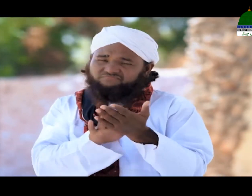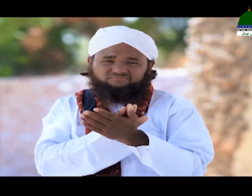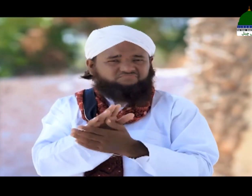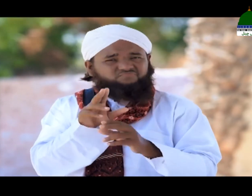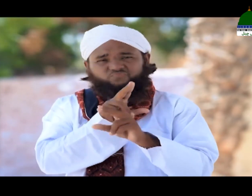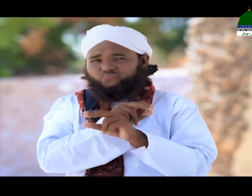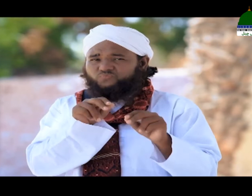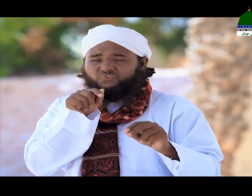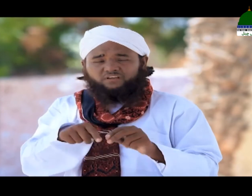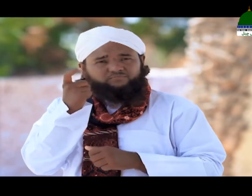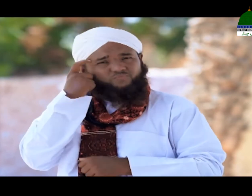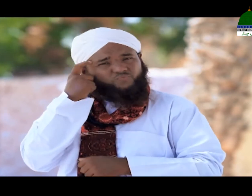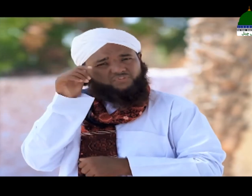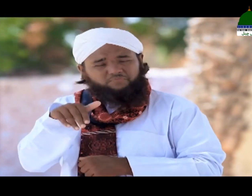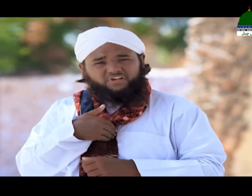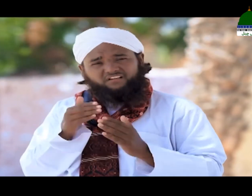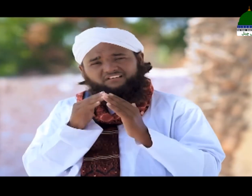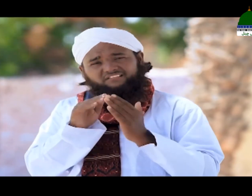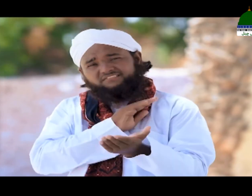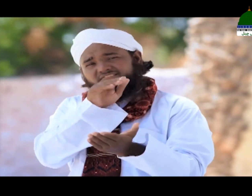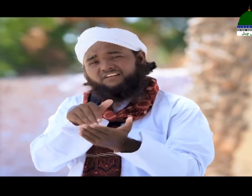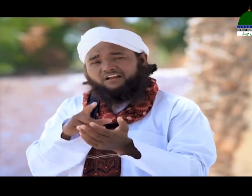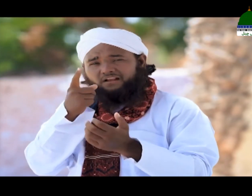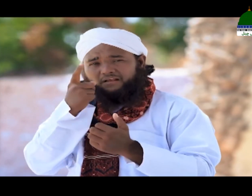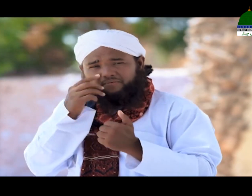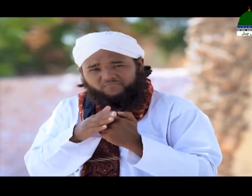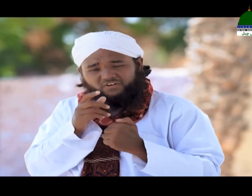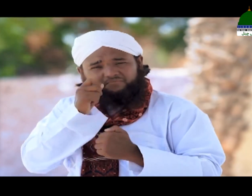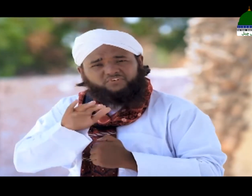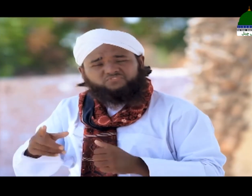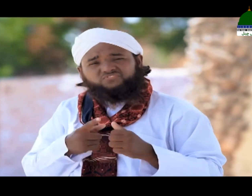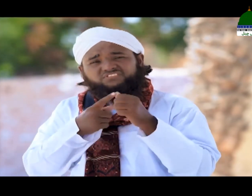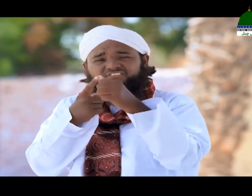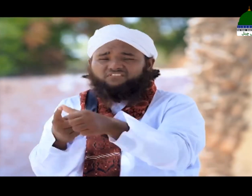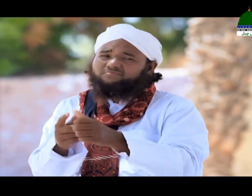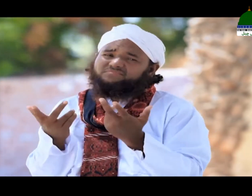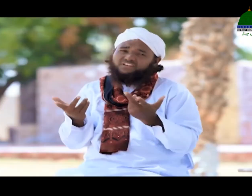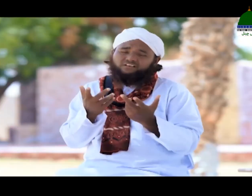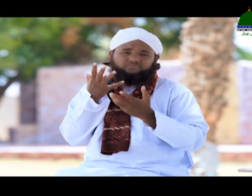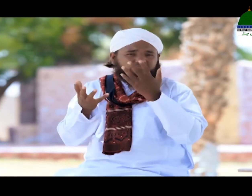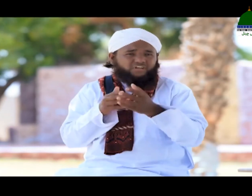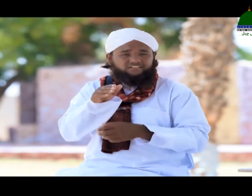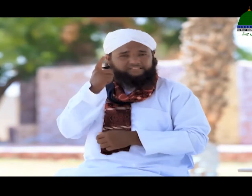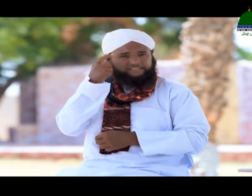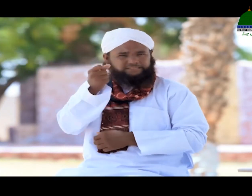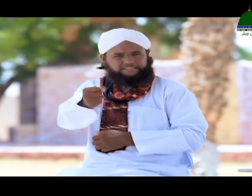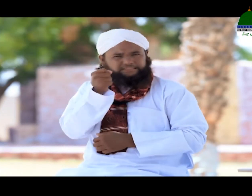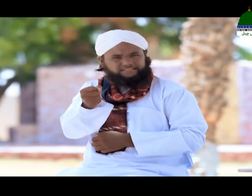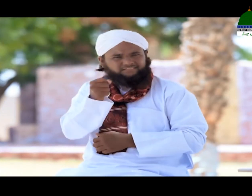آیا۔ اب وہ سوچنے لگا کہ میں گھر جا کر بیوی اور بچے کو کیا جواب دوں گا۔ پھر اس کے یقین نے اس کی ٹھارس